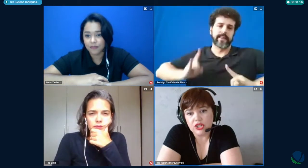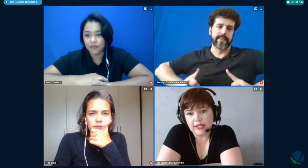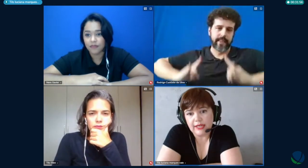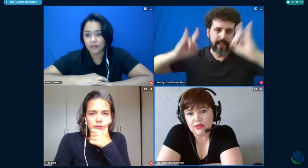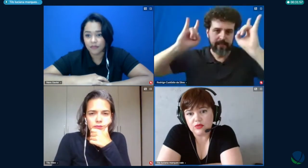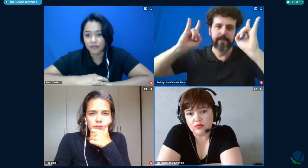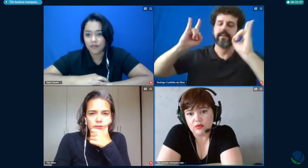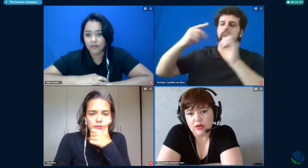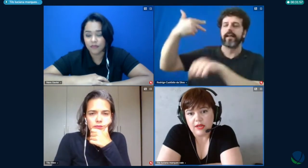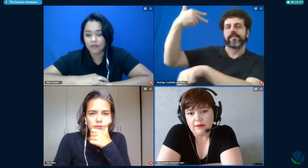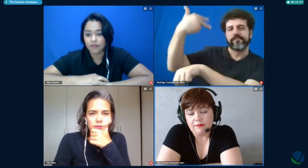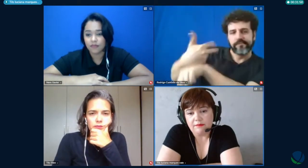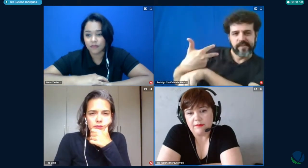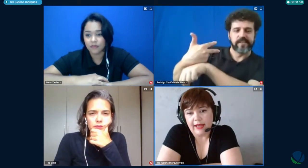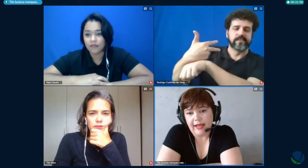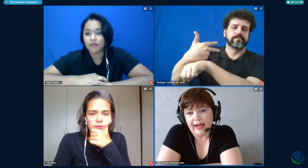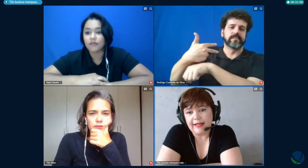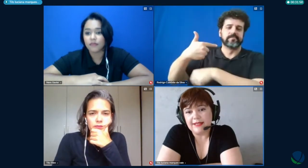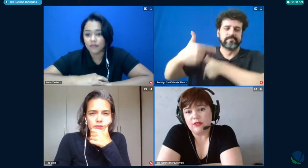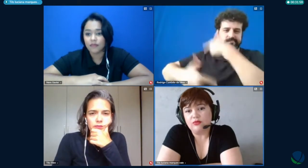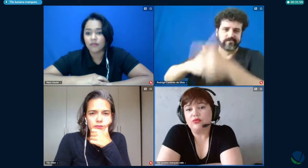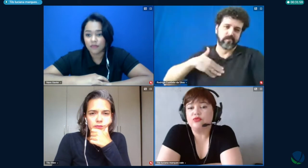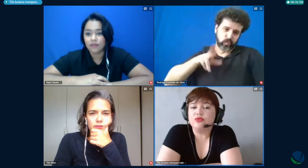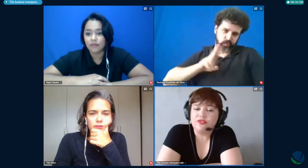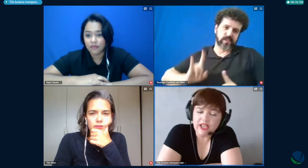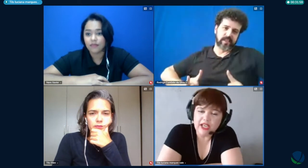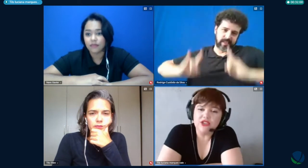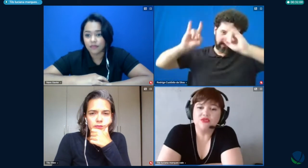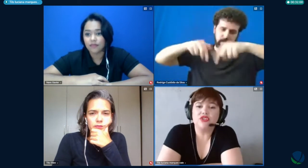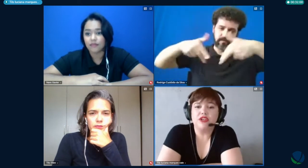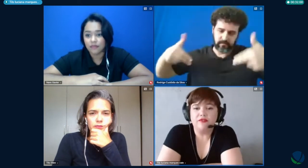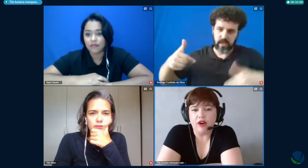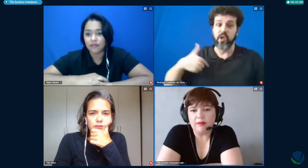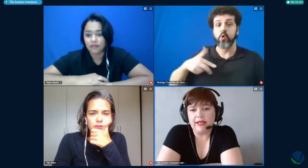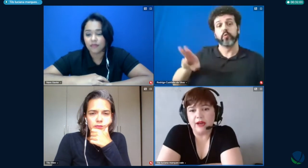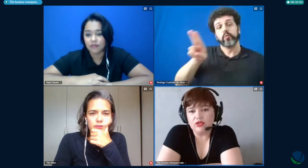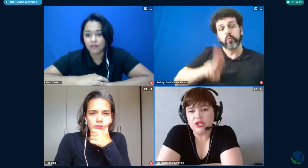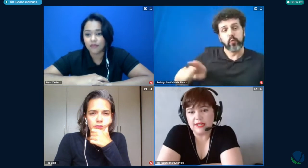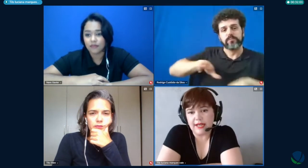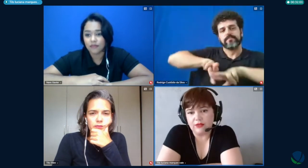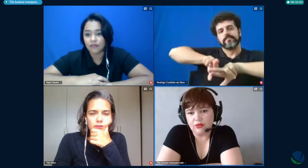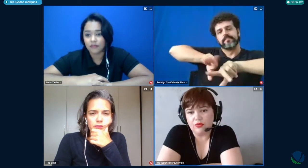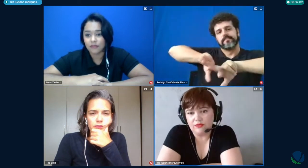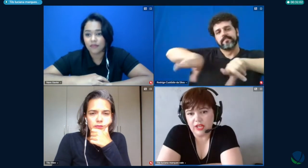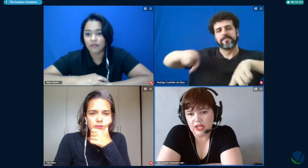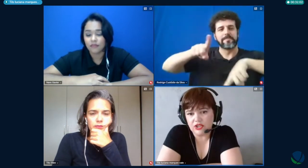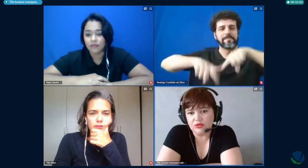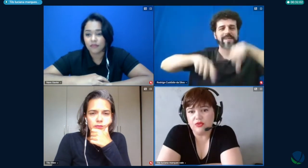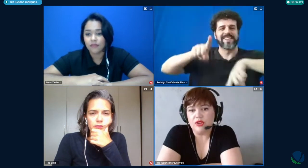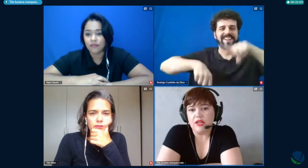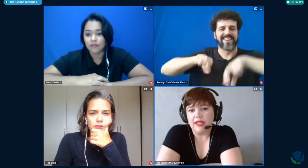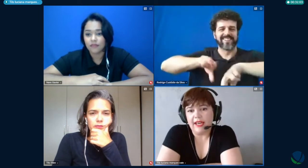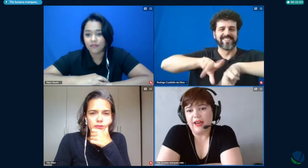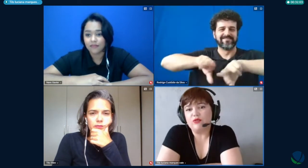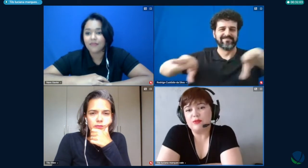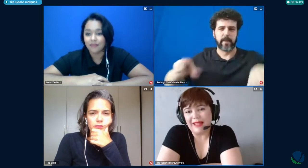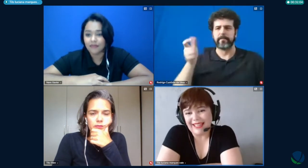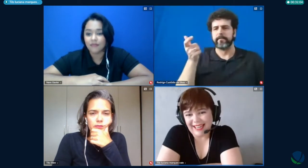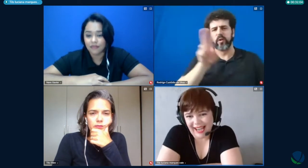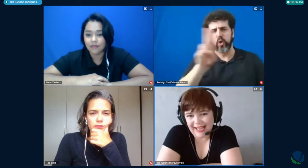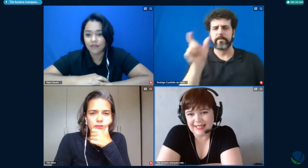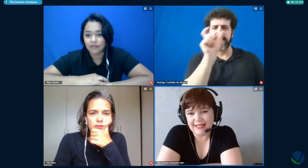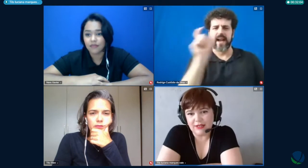eu utilizo a questão do vídeo, de que forma que é utilizado o vídeo,